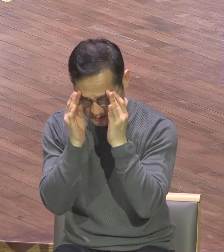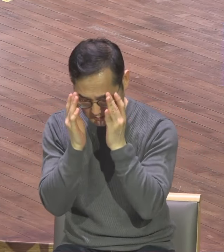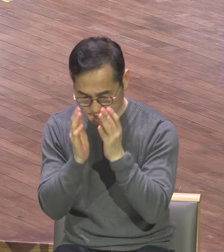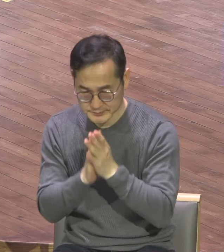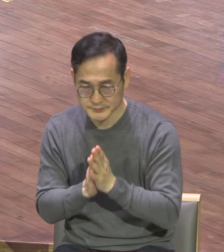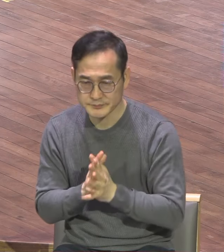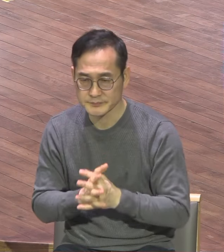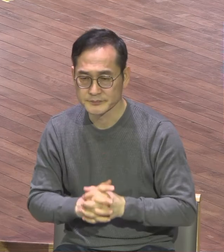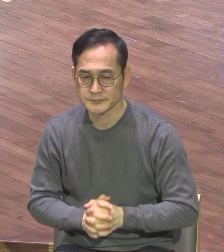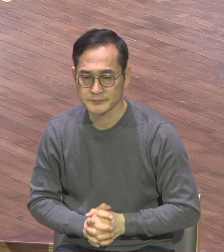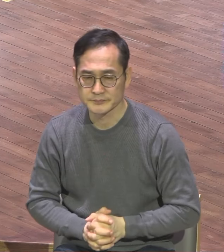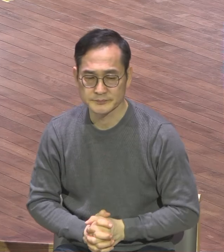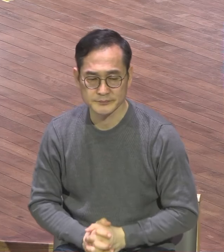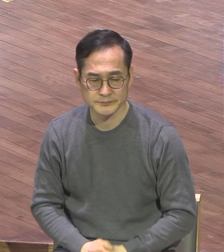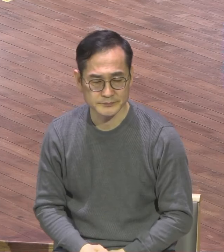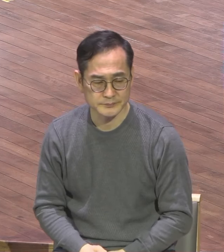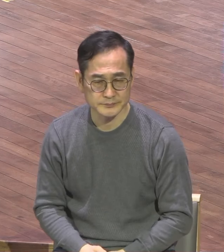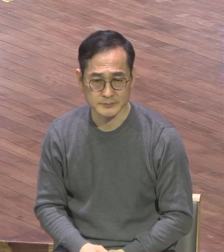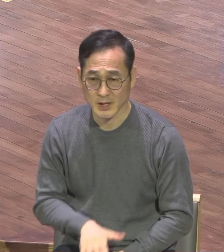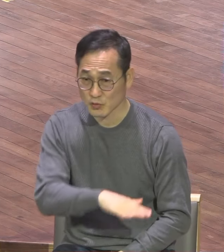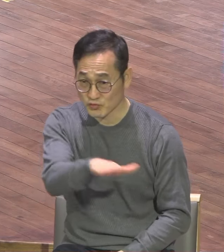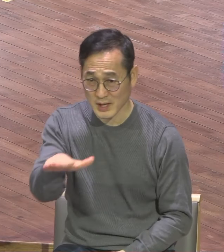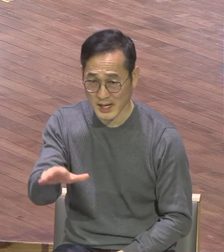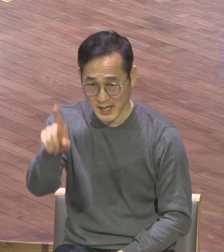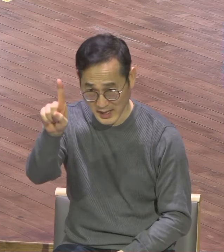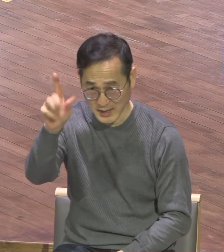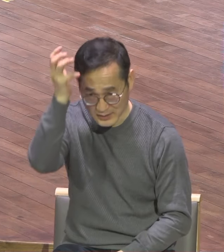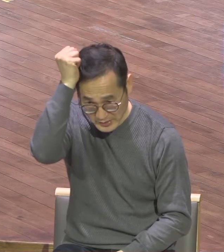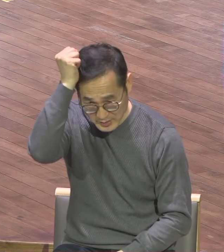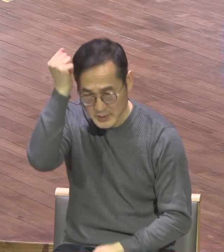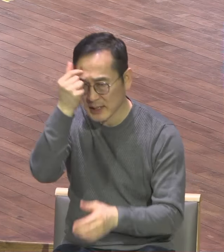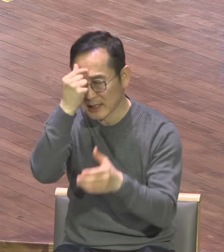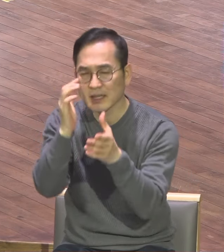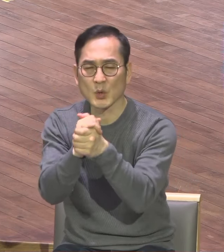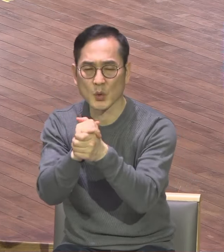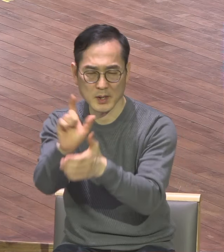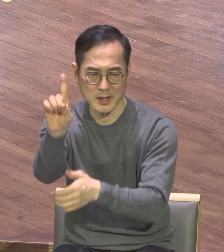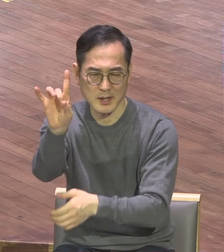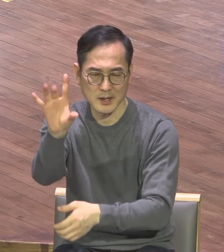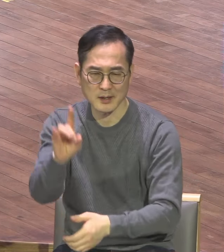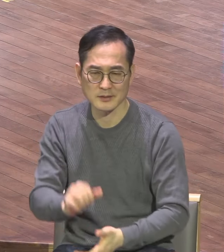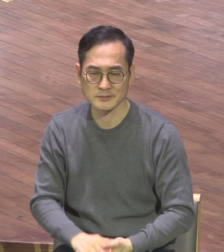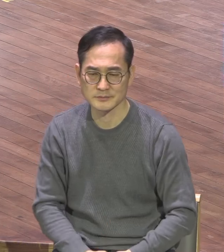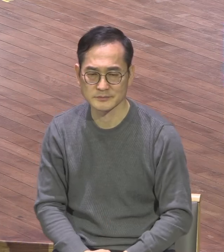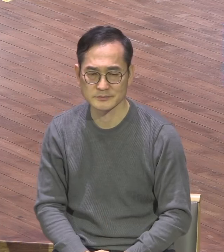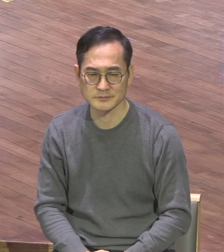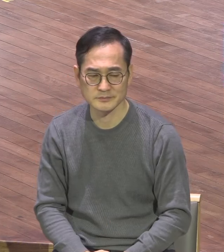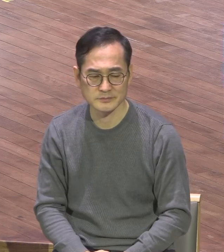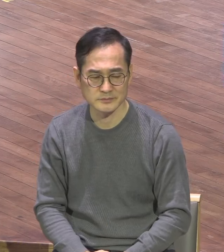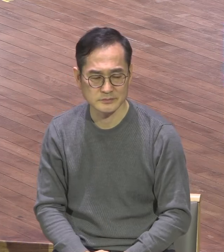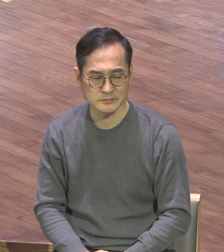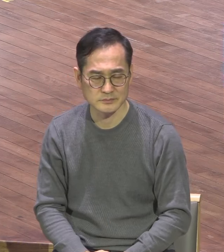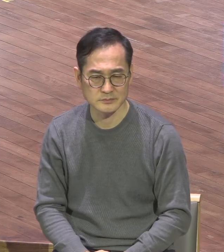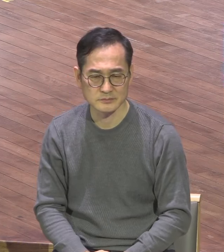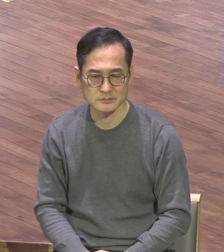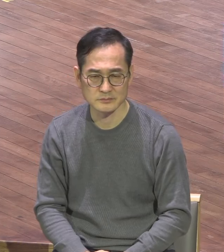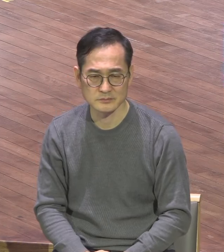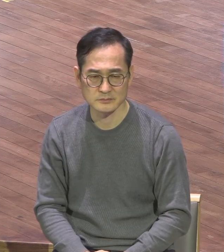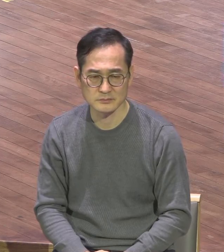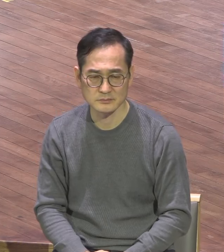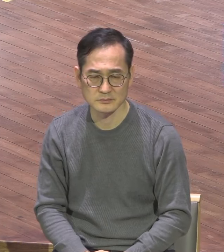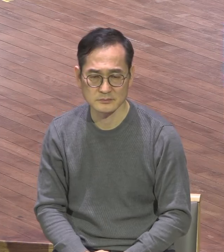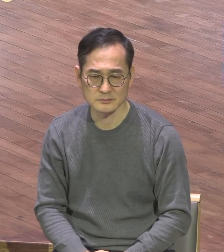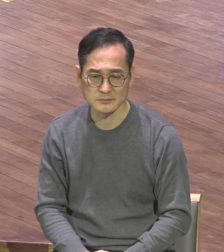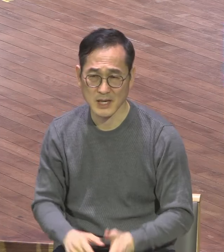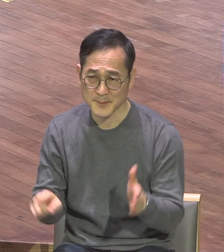기도 전부 기도입니다. 우리가 할 게 하나밖에 없어요. 이미 그리스도가 다 일어났습니다. 우리 할 것은 뭐냐? 이게 믿어지는 기도.